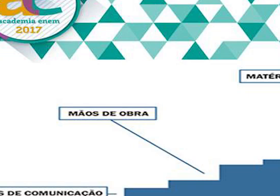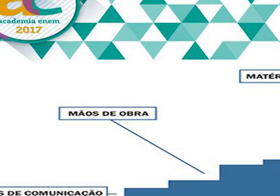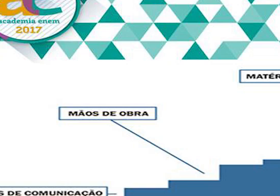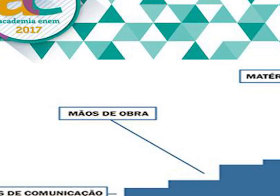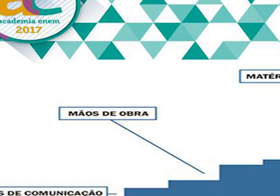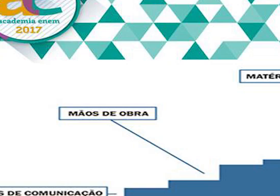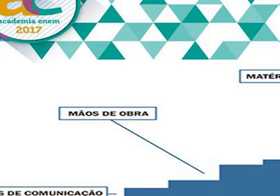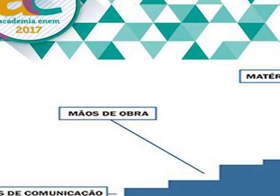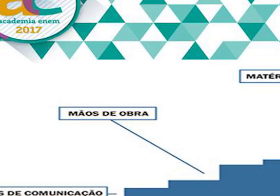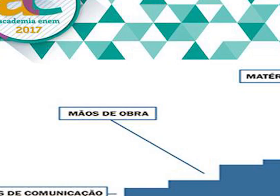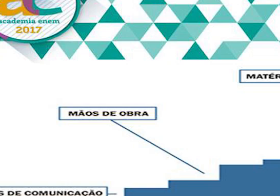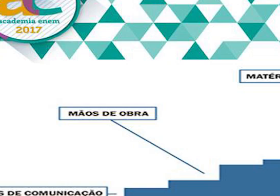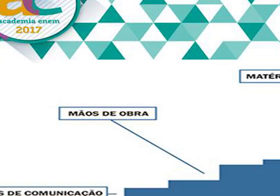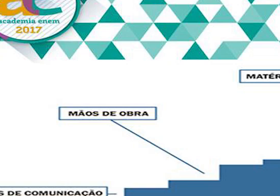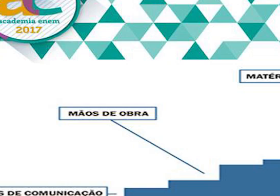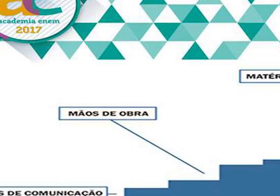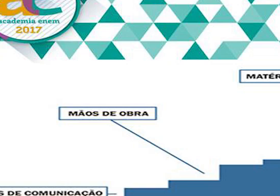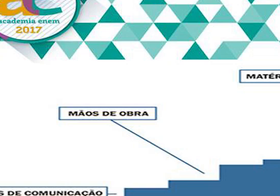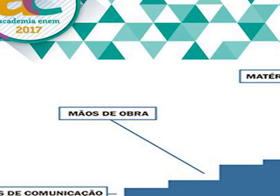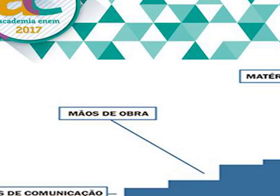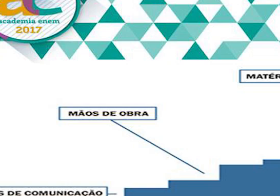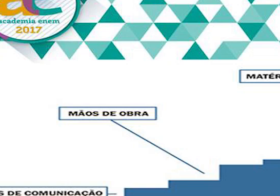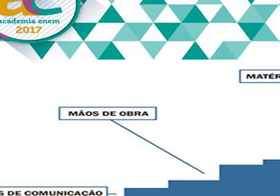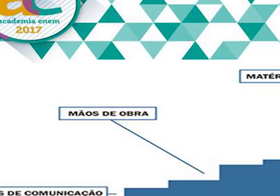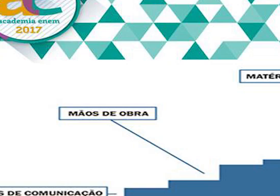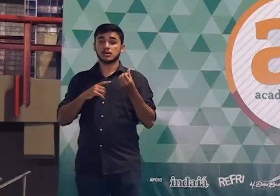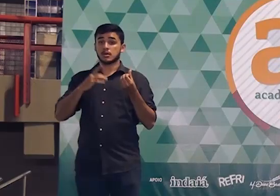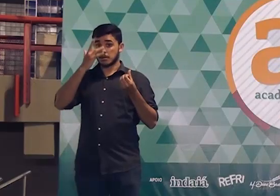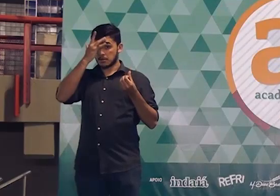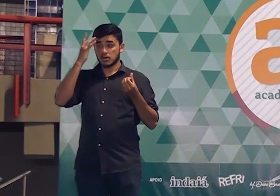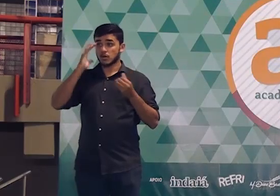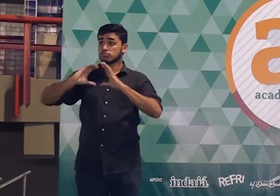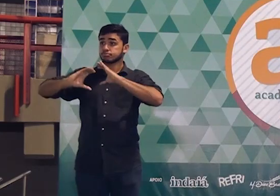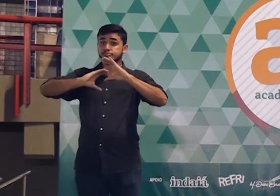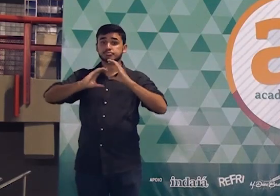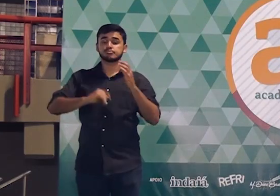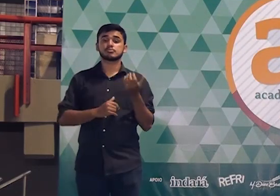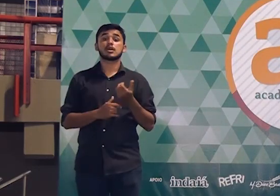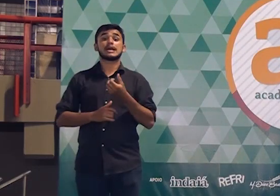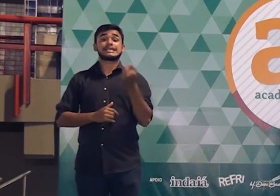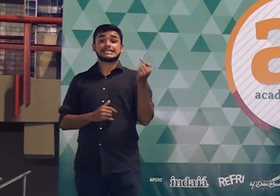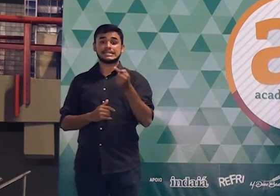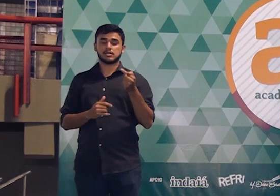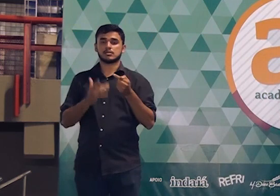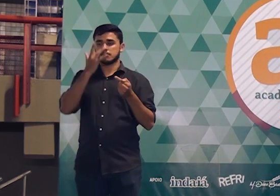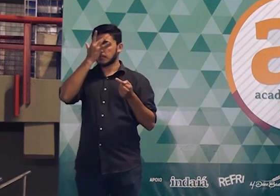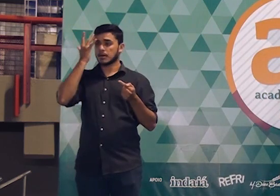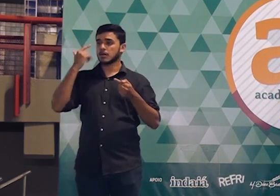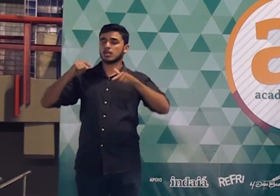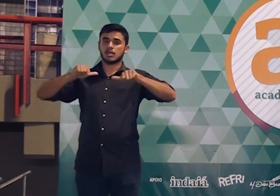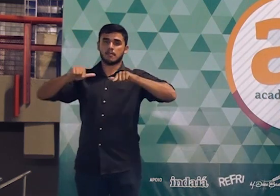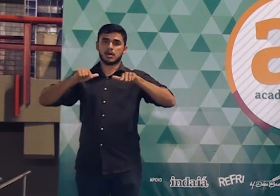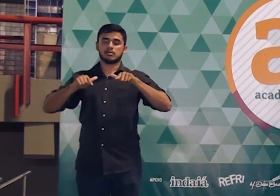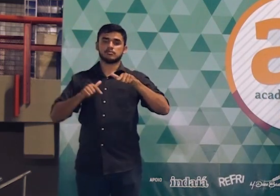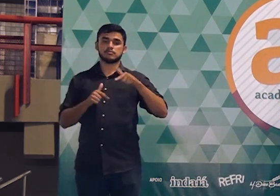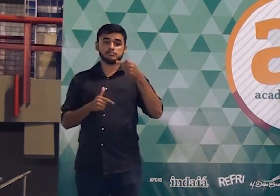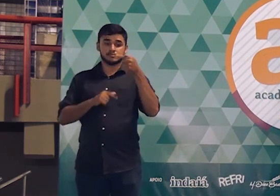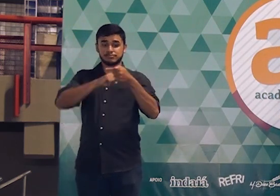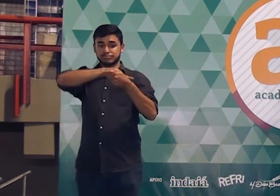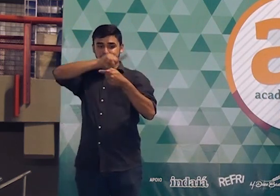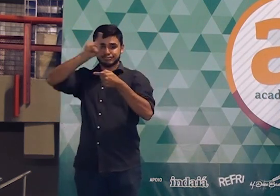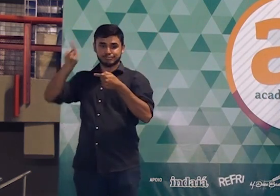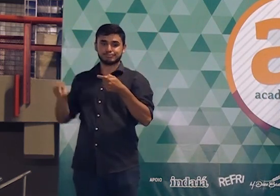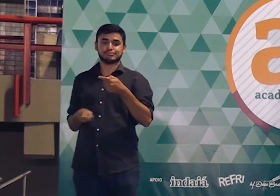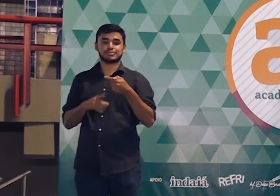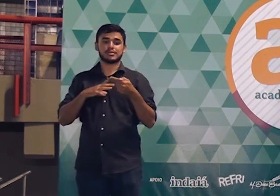incentivo fiscal, meio de comunicação, mão de obra. Tudo isso é fator locacional. Vocês